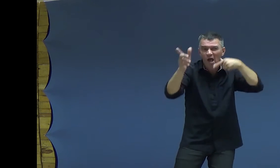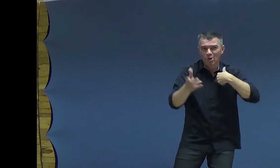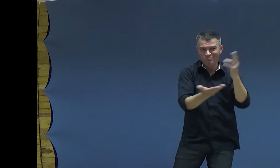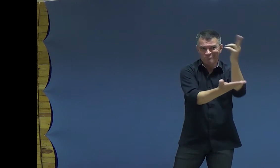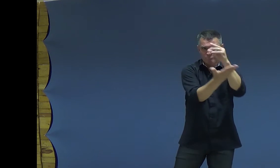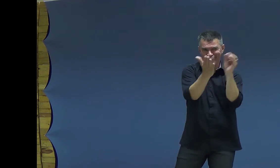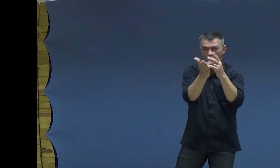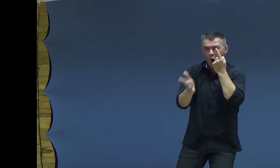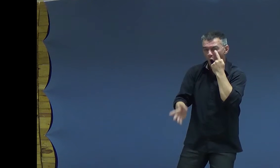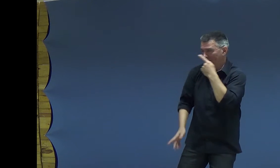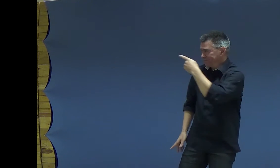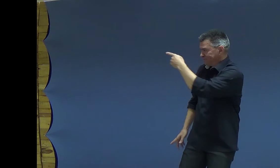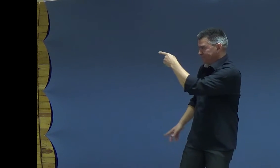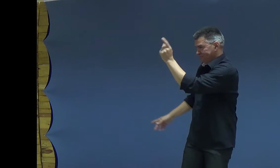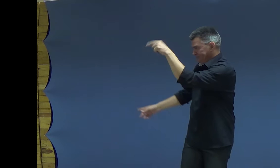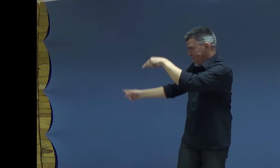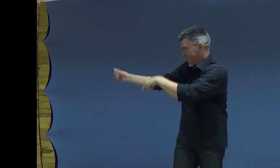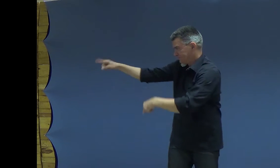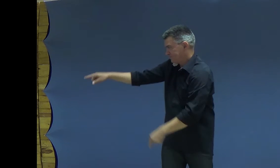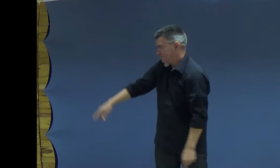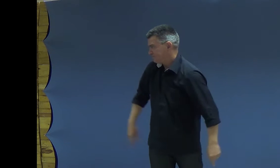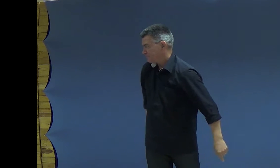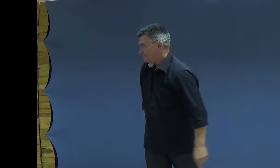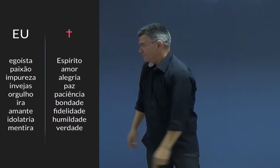Então, eu vou mostrar para vocês um desenho ali. Ó.